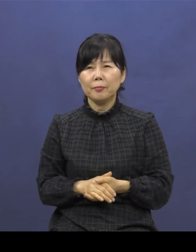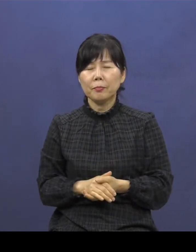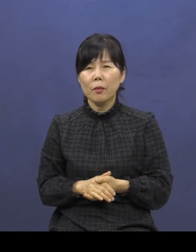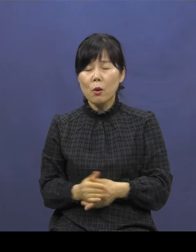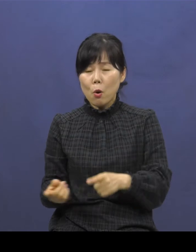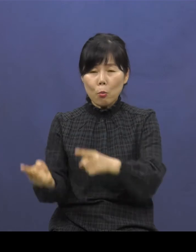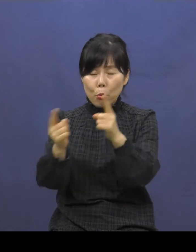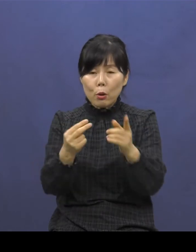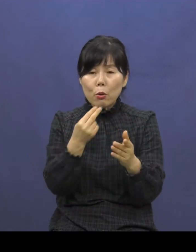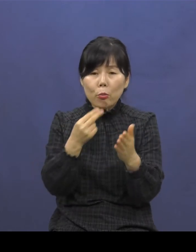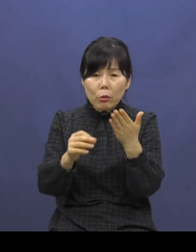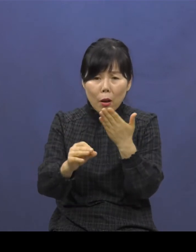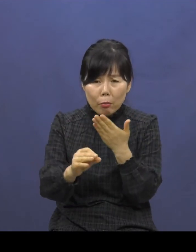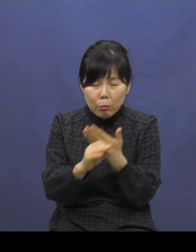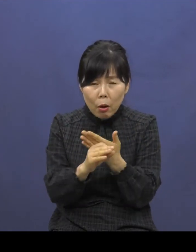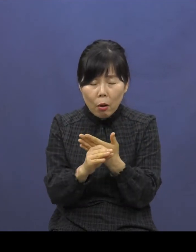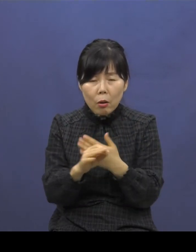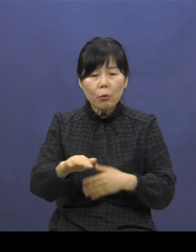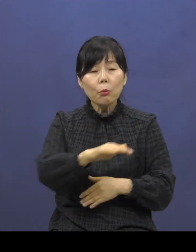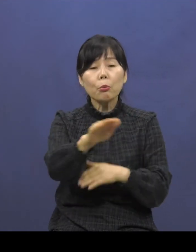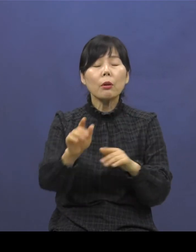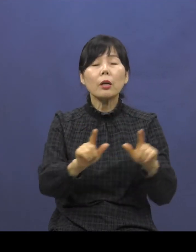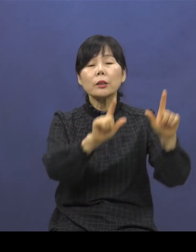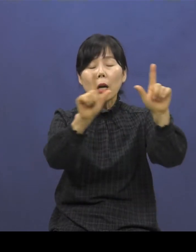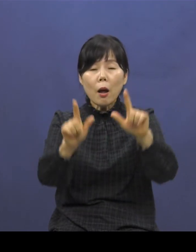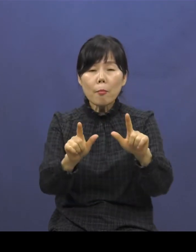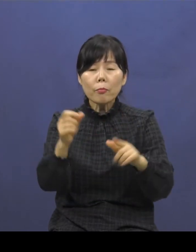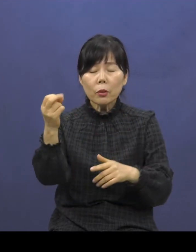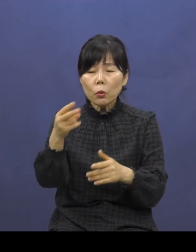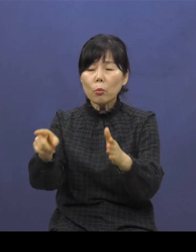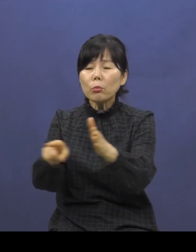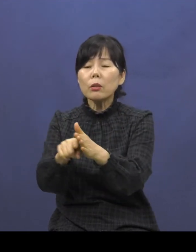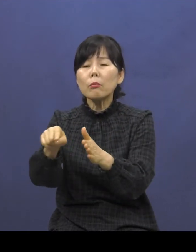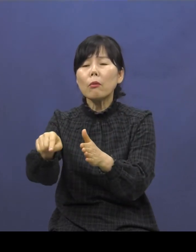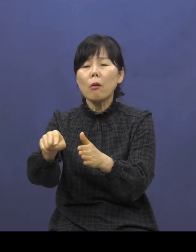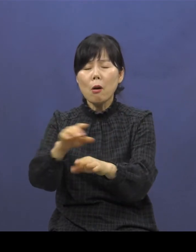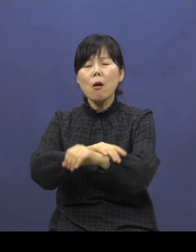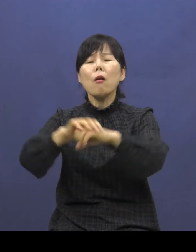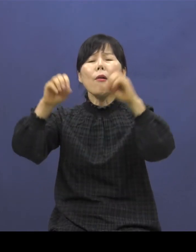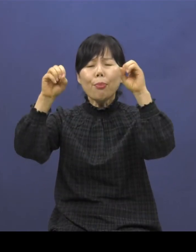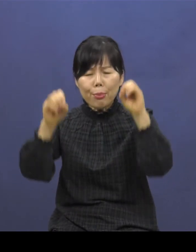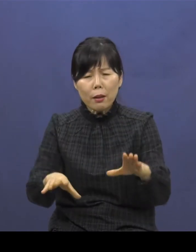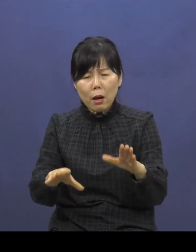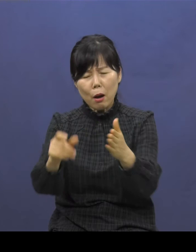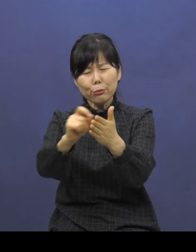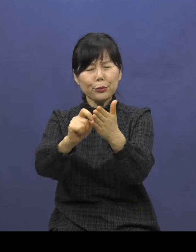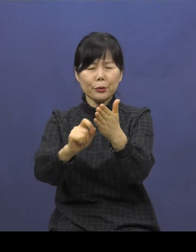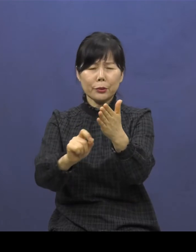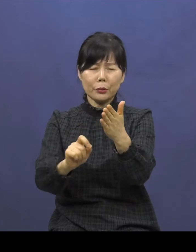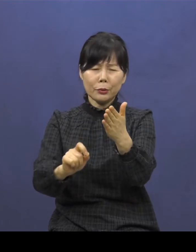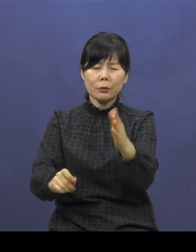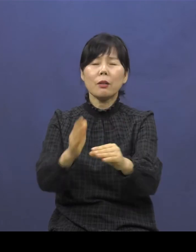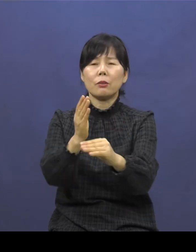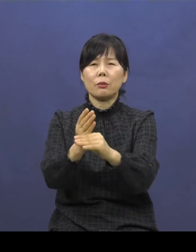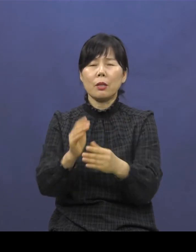만일 너희들이 말하는 것처럼 부활이 없다고 한다면 우리의 삶은, 우리의 믿음은 다 헛것이다 라는 이